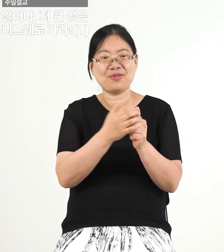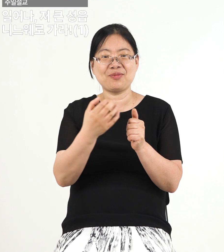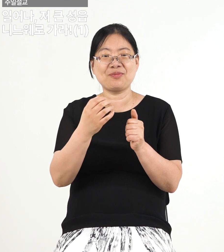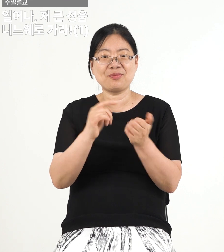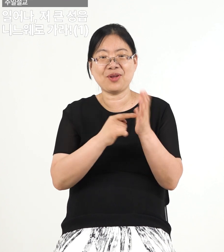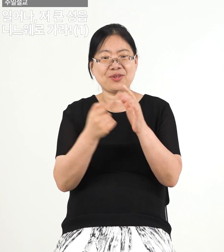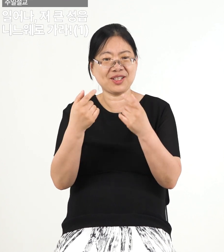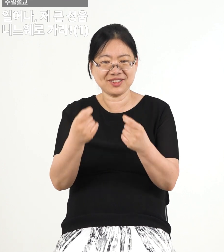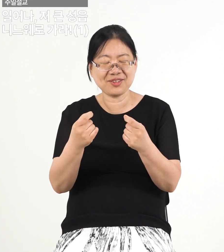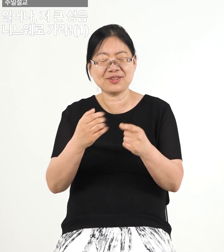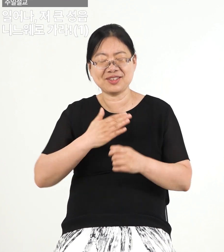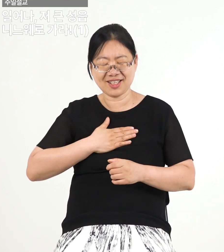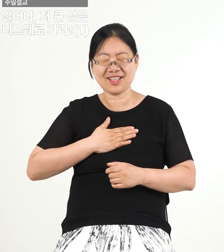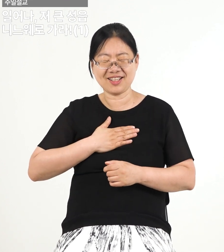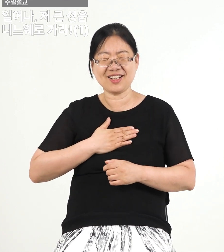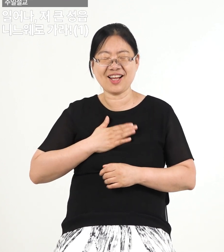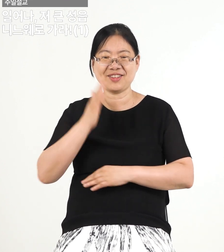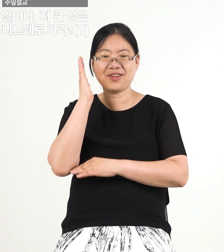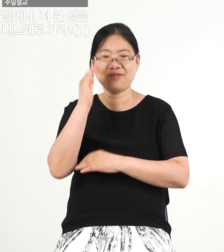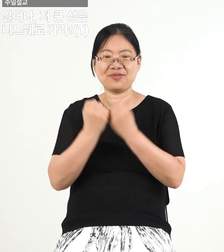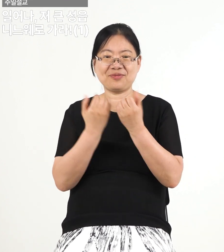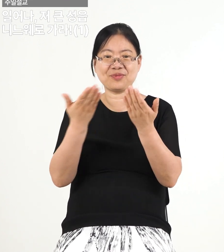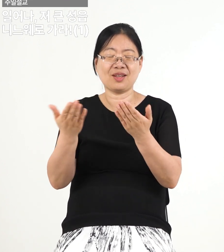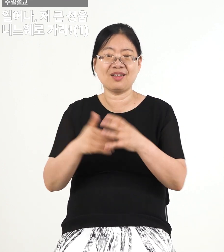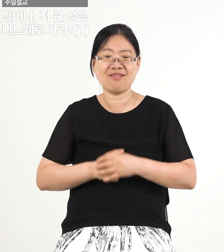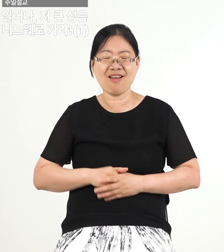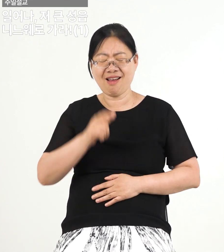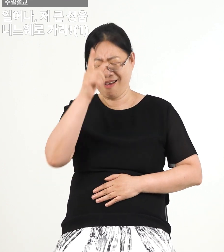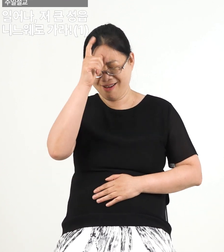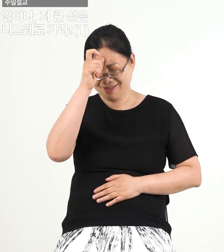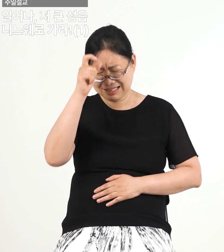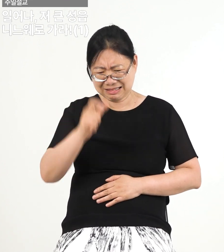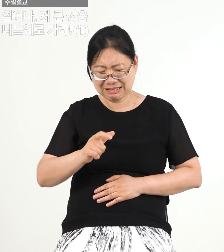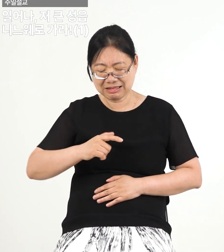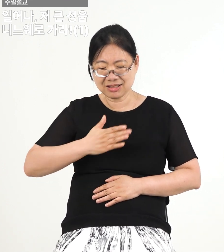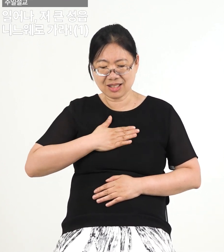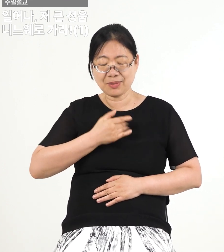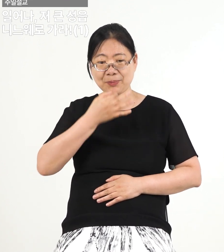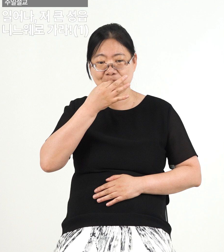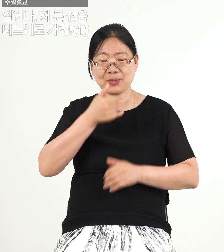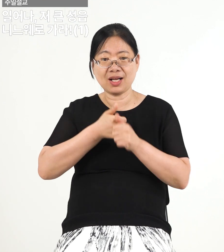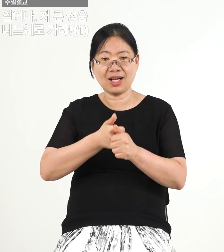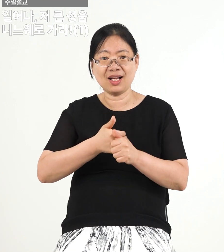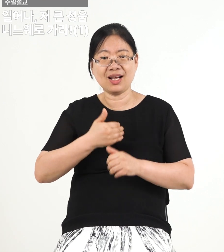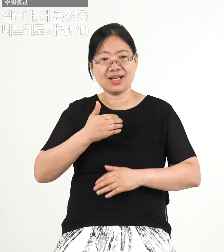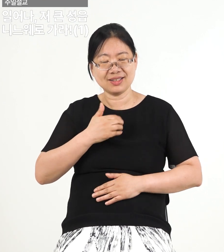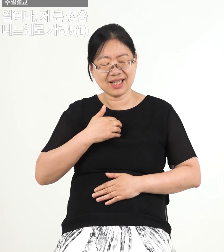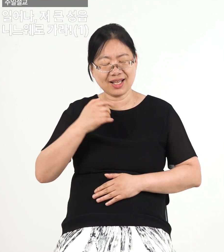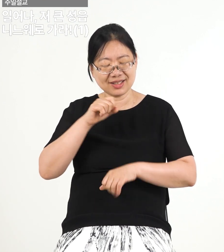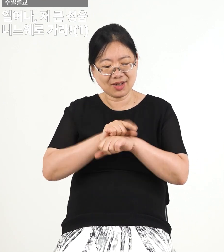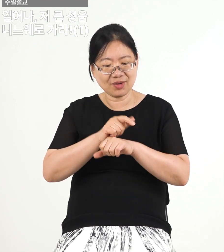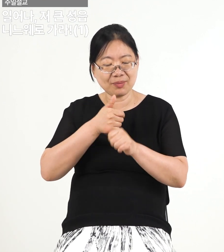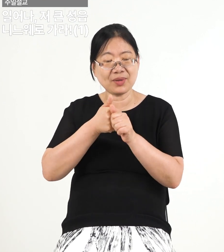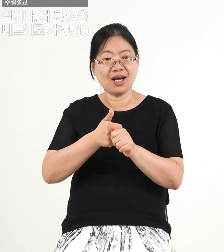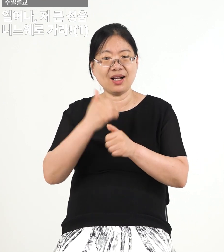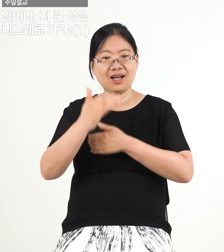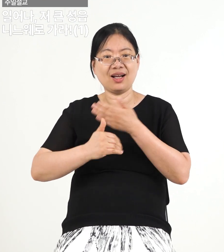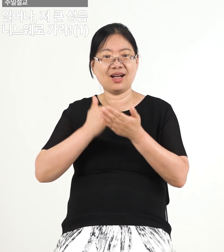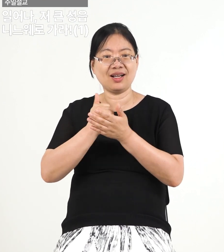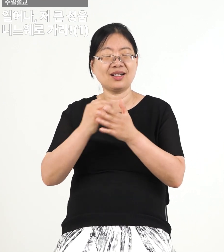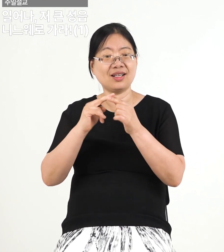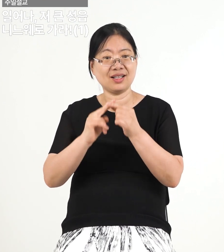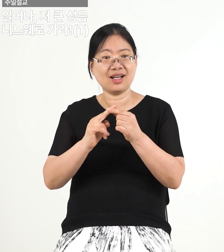이 완고하고 자기의 욕망을 따라 자기의 성질을 따라